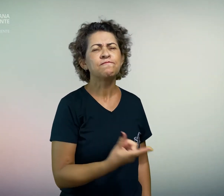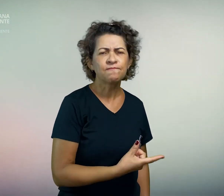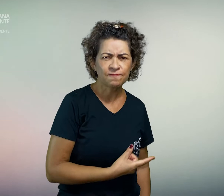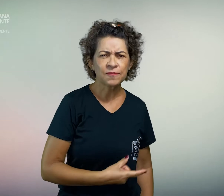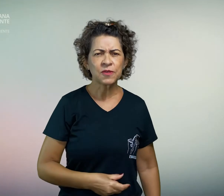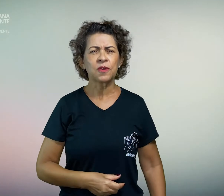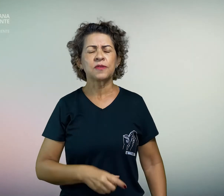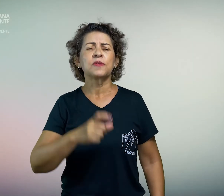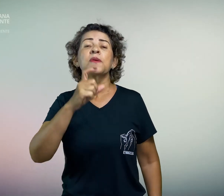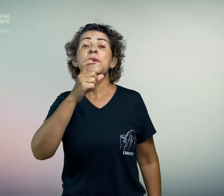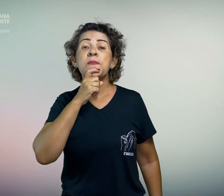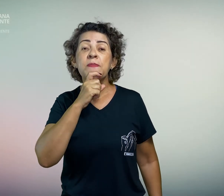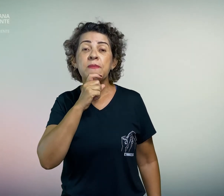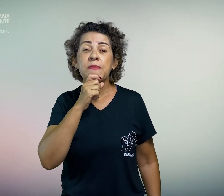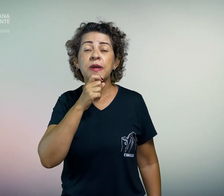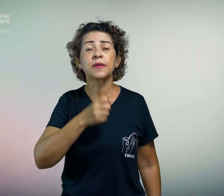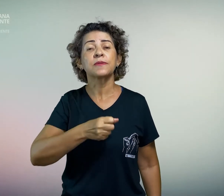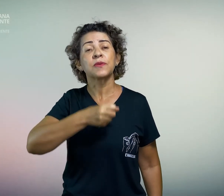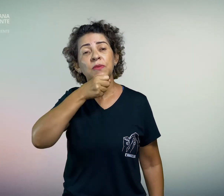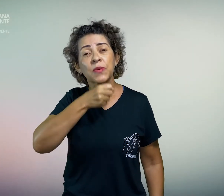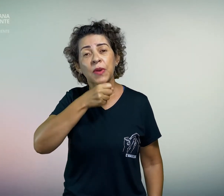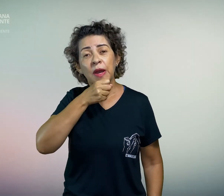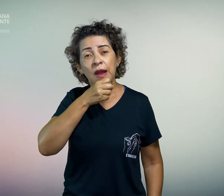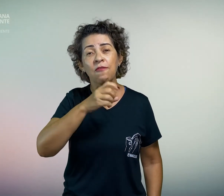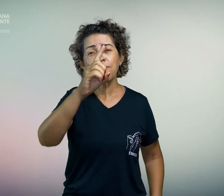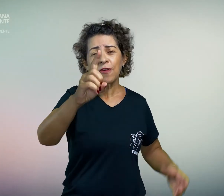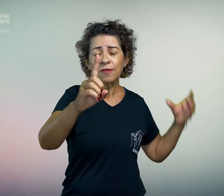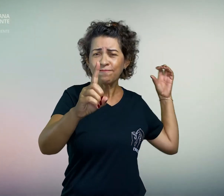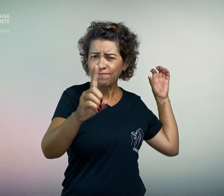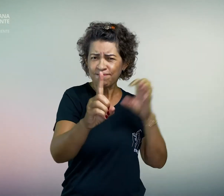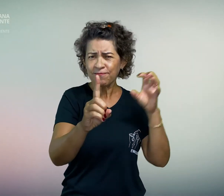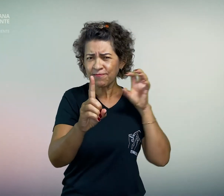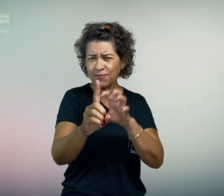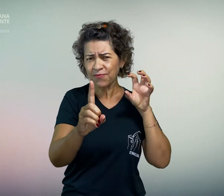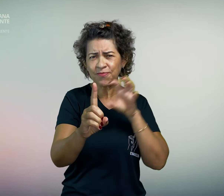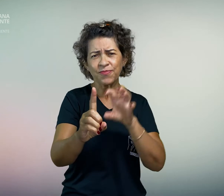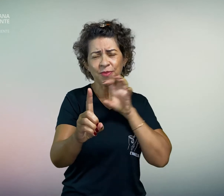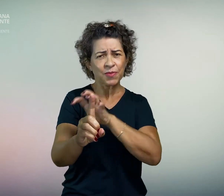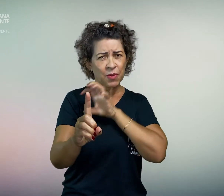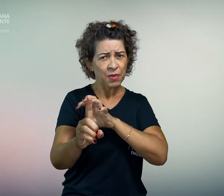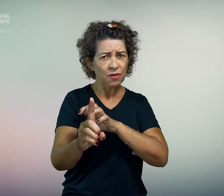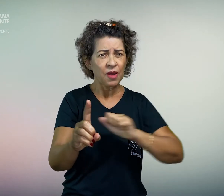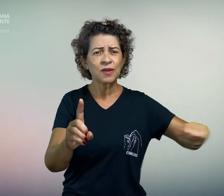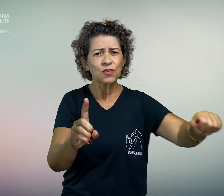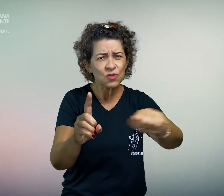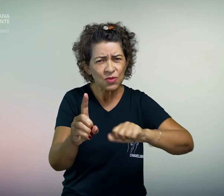O fato de termos sido influenciados por nossos pais, ou ainda pelo